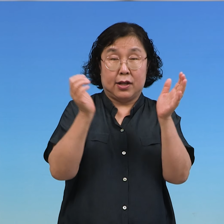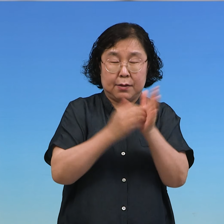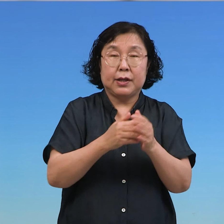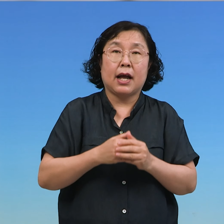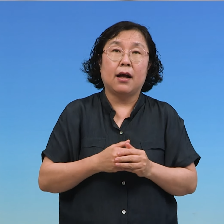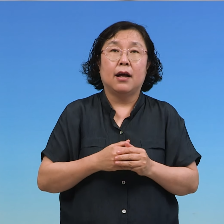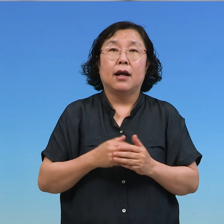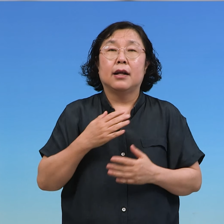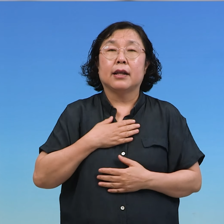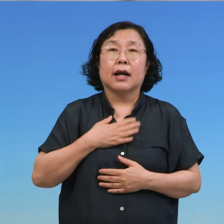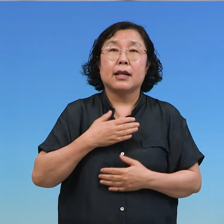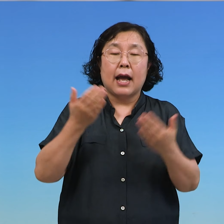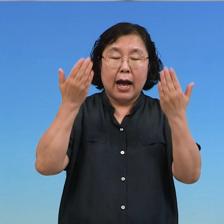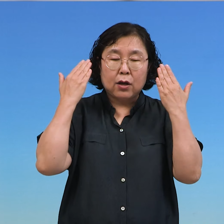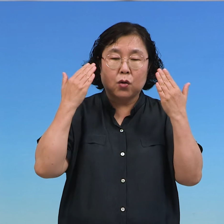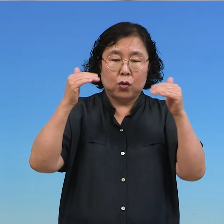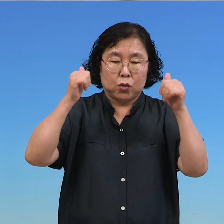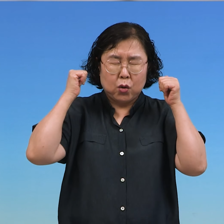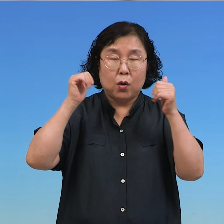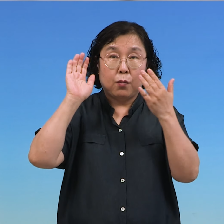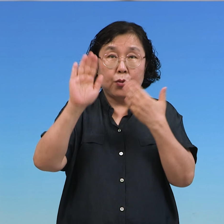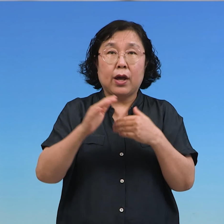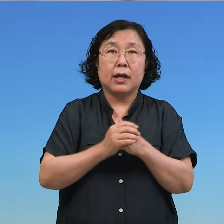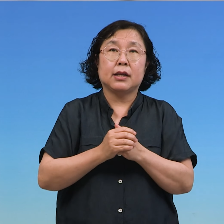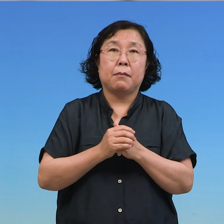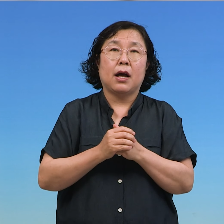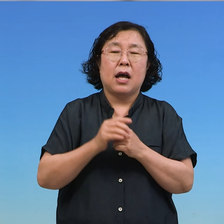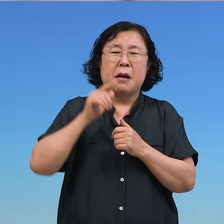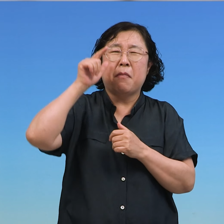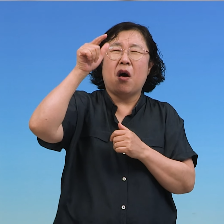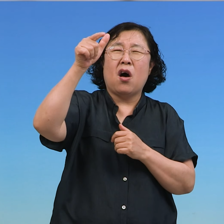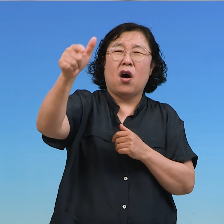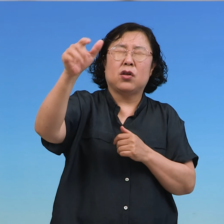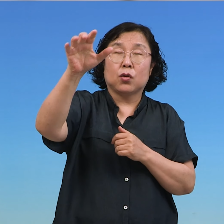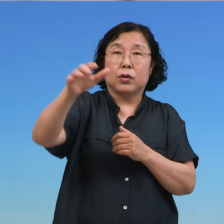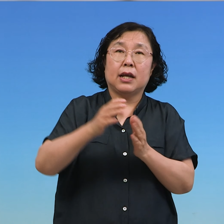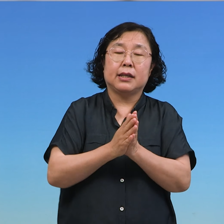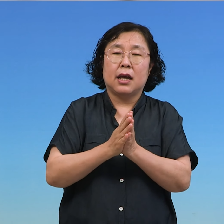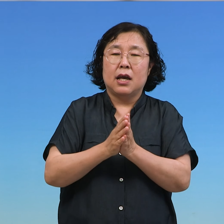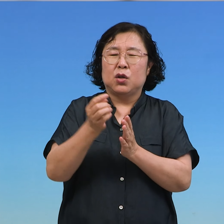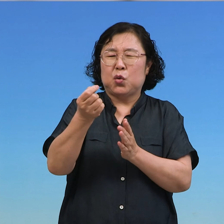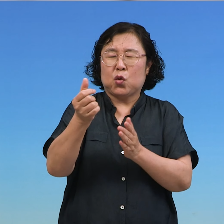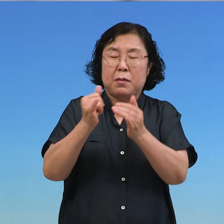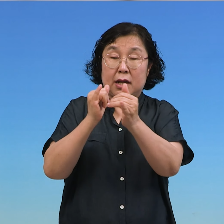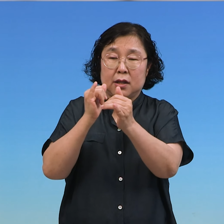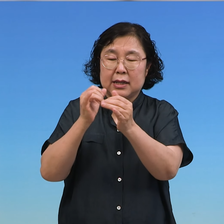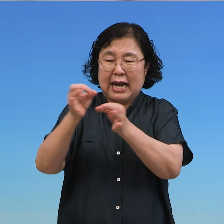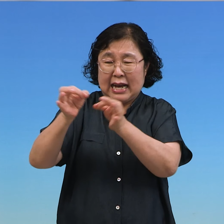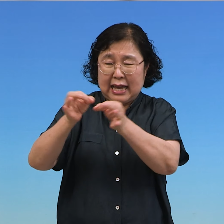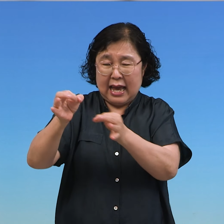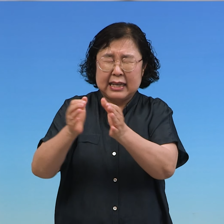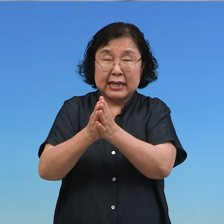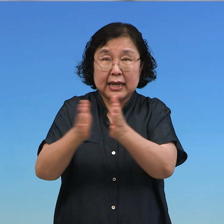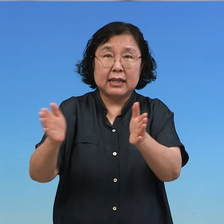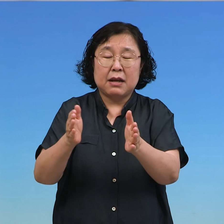그렇게 이제 학교 졸업하고 먼 지역에서 조그만한 비즈니스로 시작했는데요 뭐